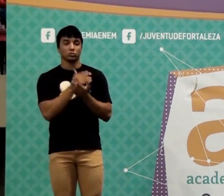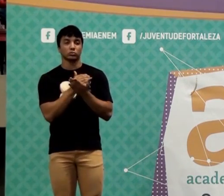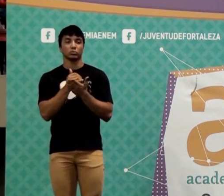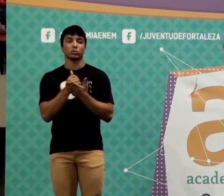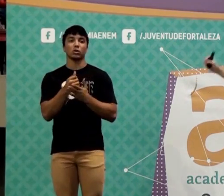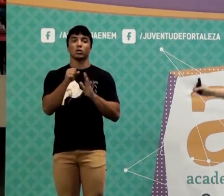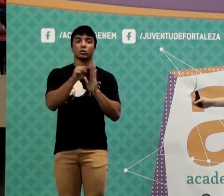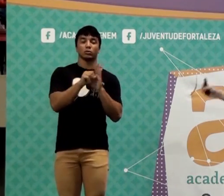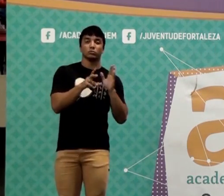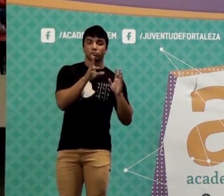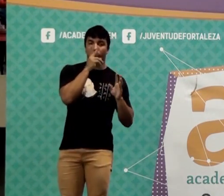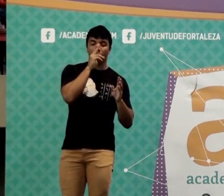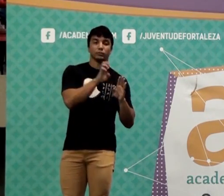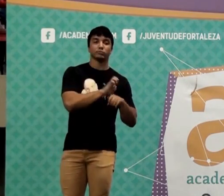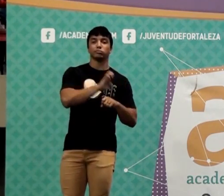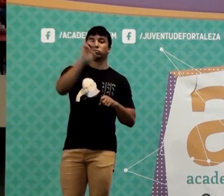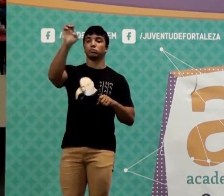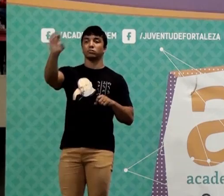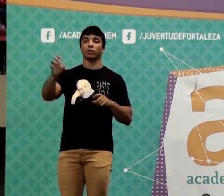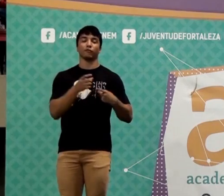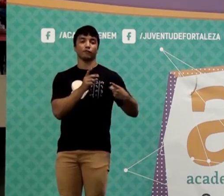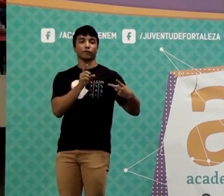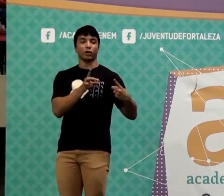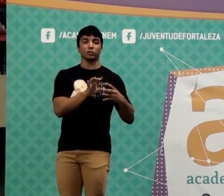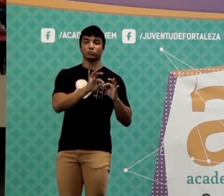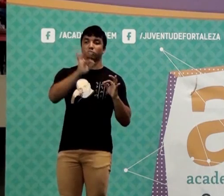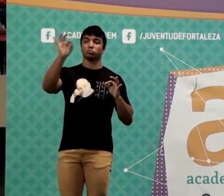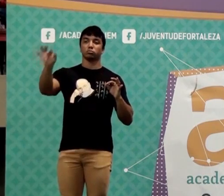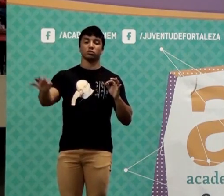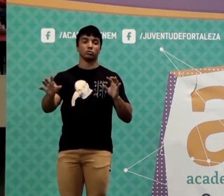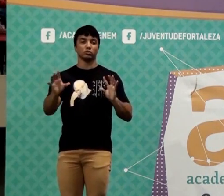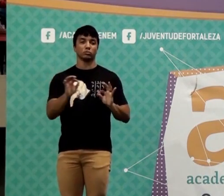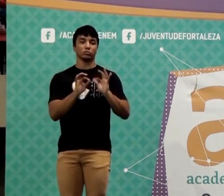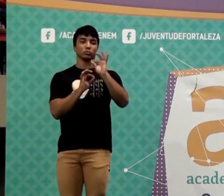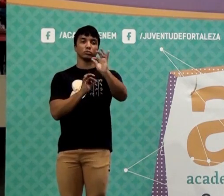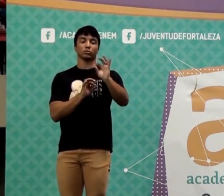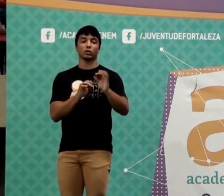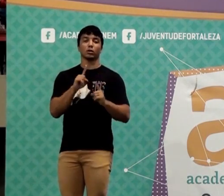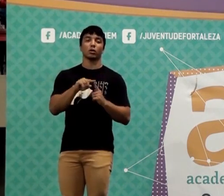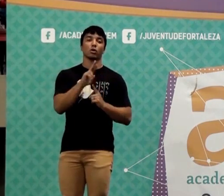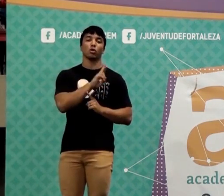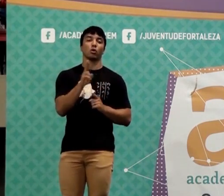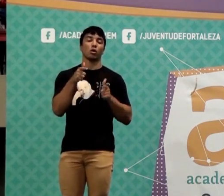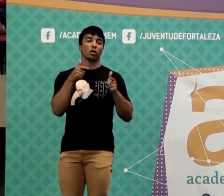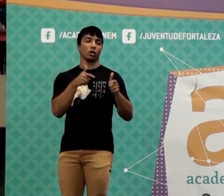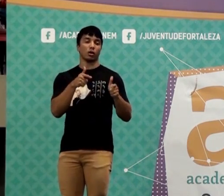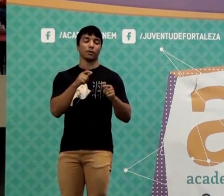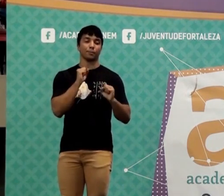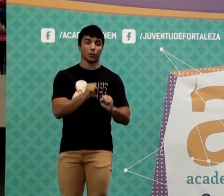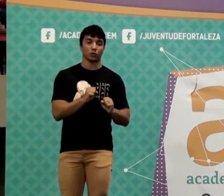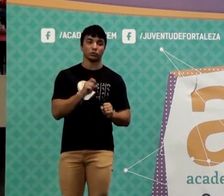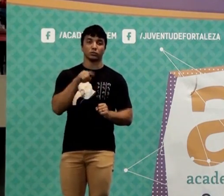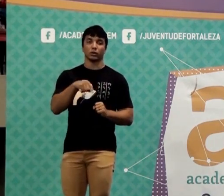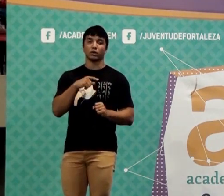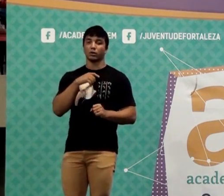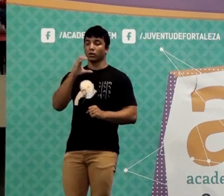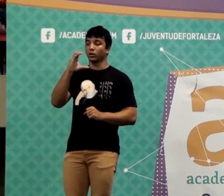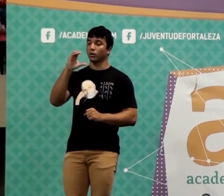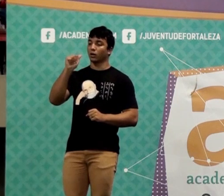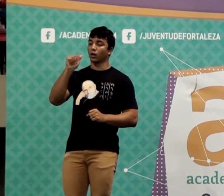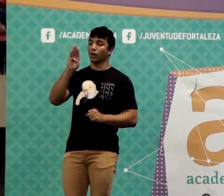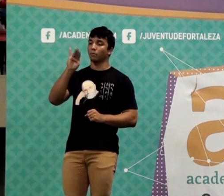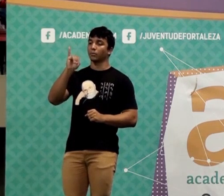a produção. Quando a gente melhora a produção, começa a ter pela primeira vez em muitos anos,